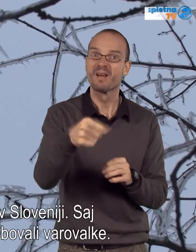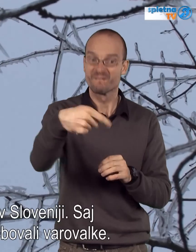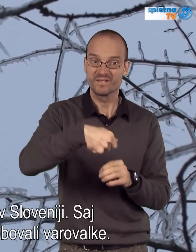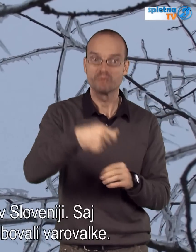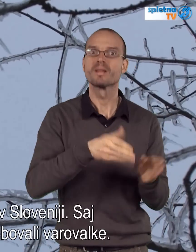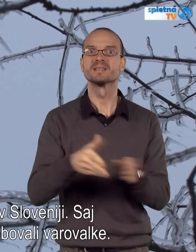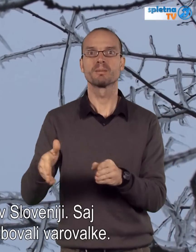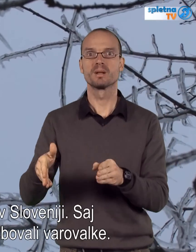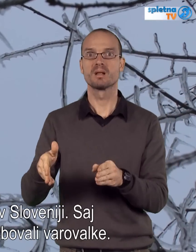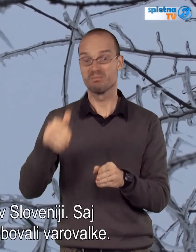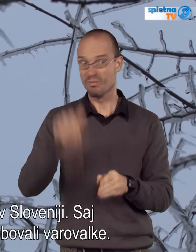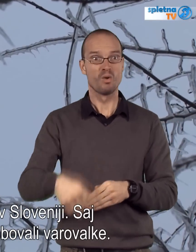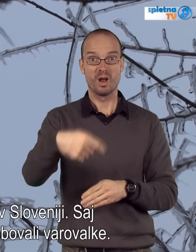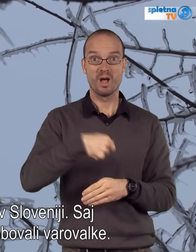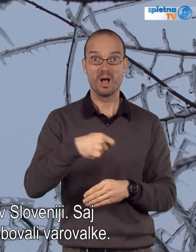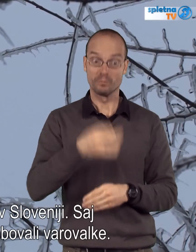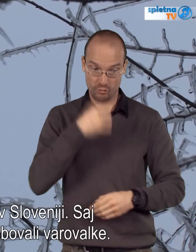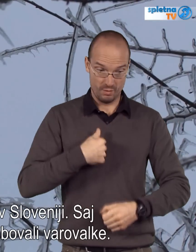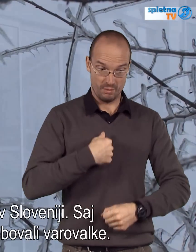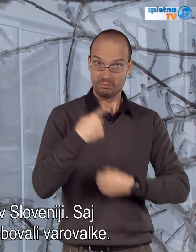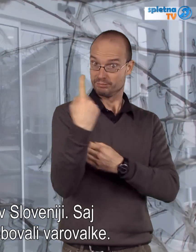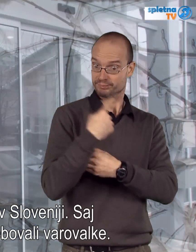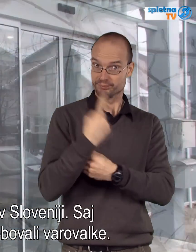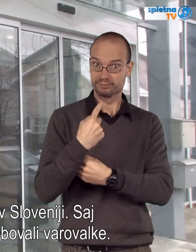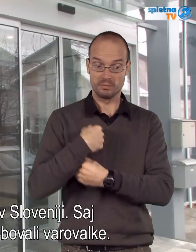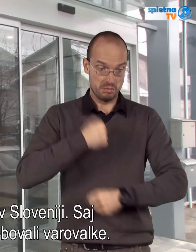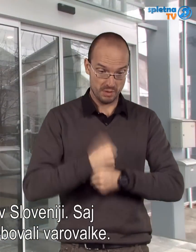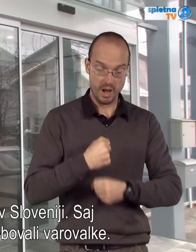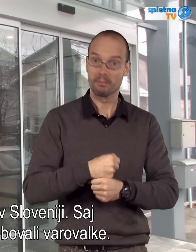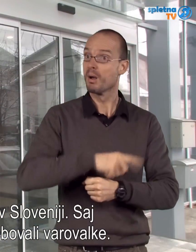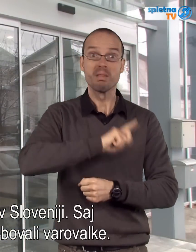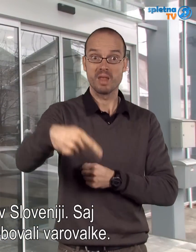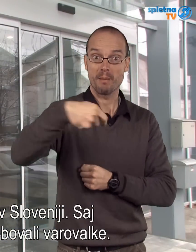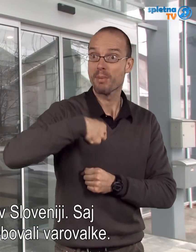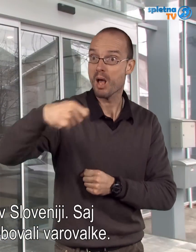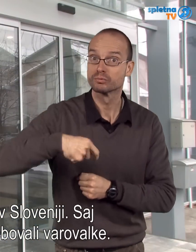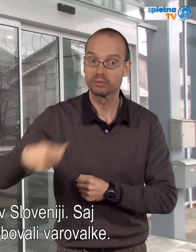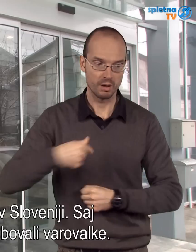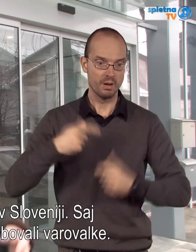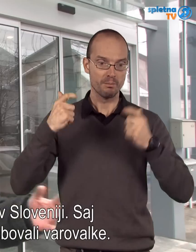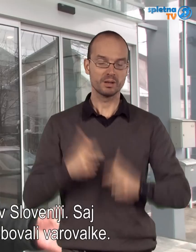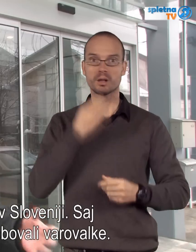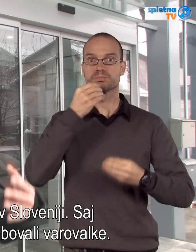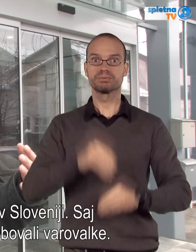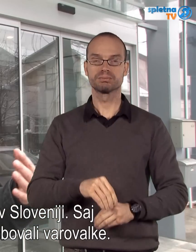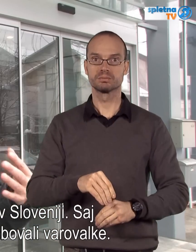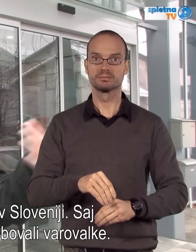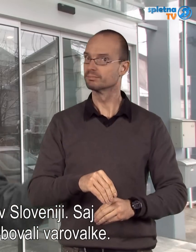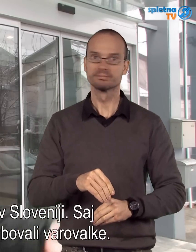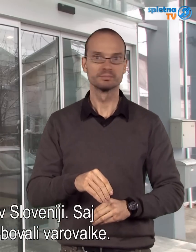finančna disciplina v Sloveniji. Če bi to delovalo, potem ne rabimo neke varovalke, za katero sem slišal,